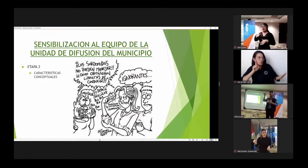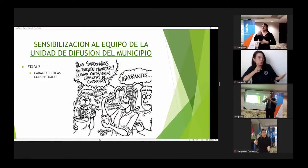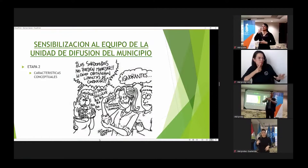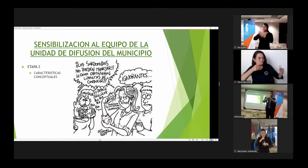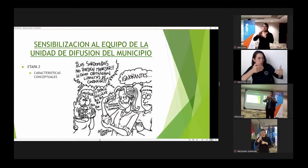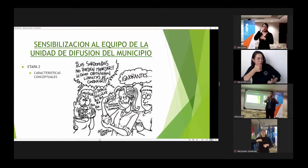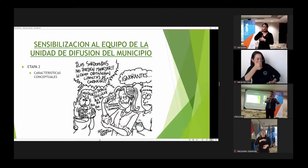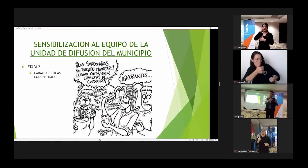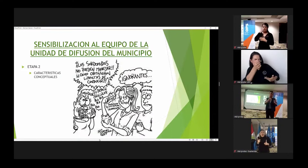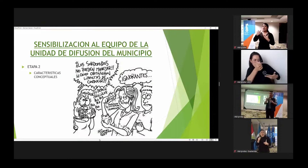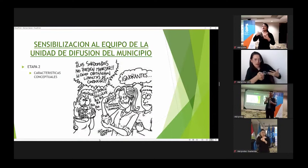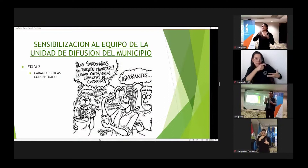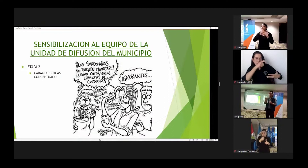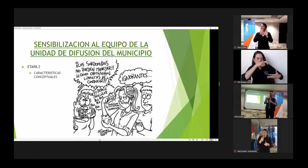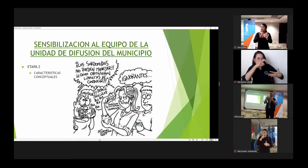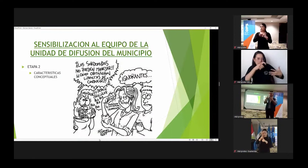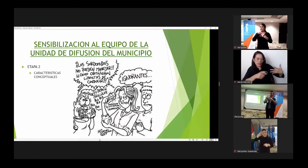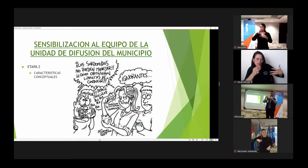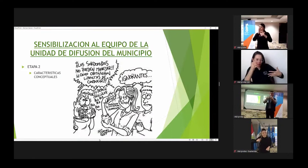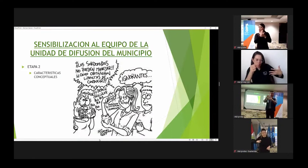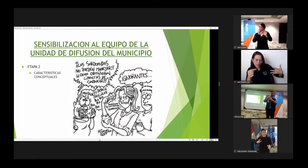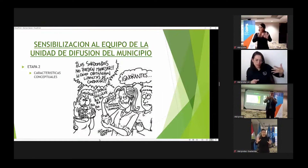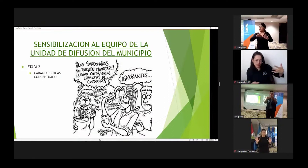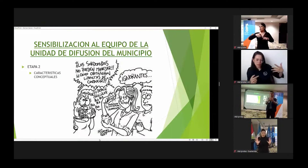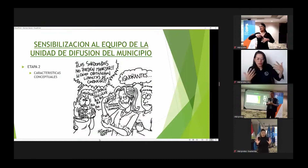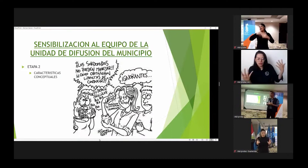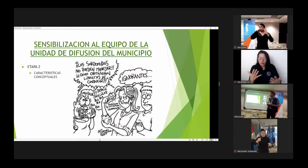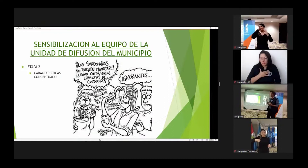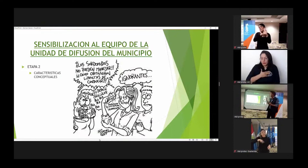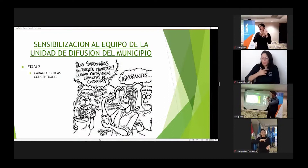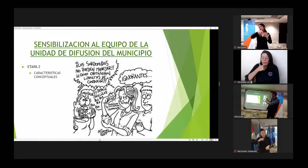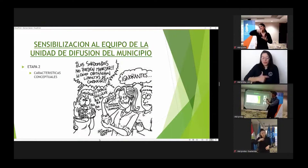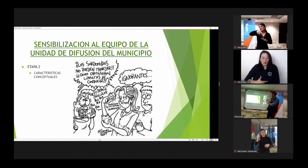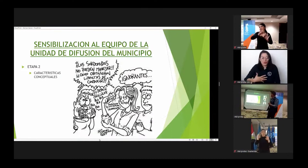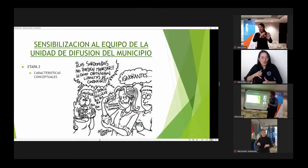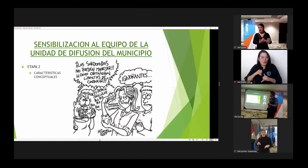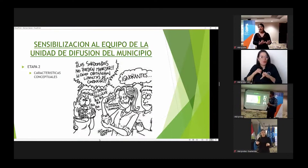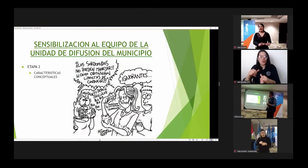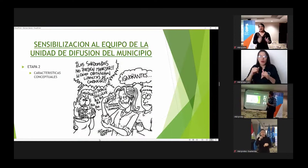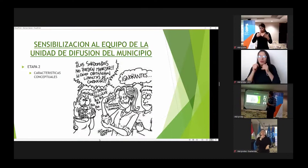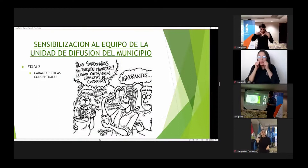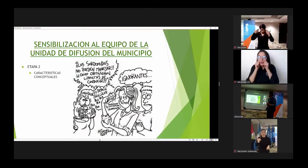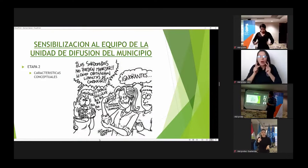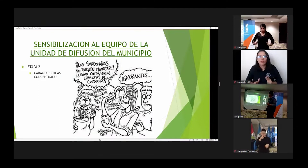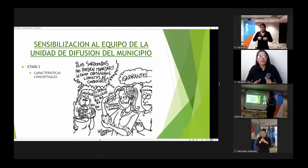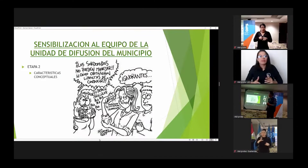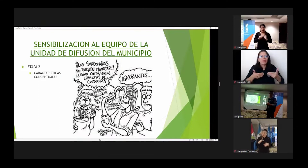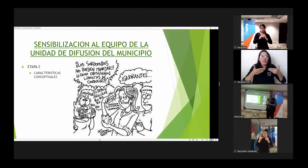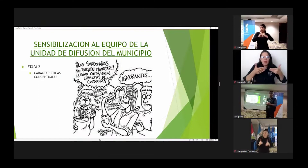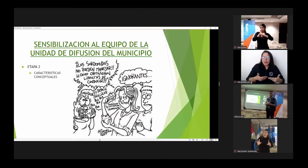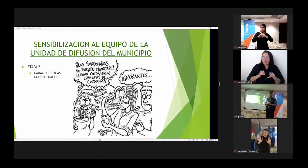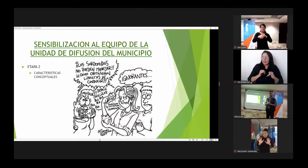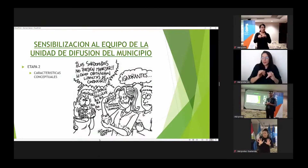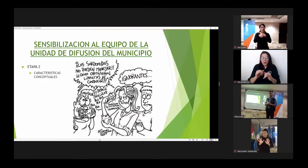nuestra condición, nuestras necesidades. Y bueno, somos personas como ustedes, tenemos una discapacidad y ahí exigiendo el